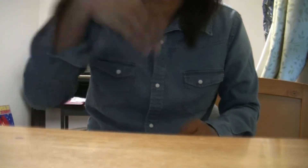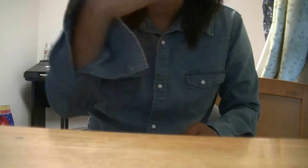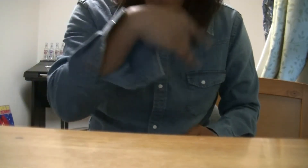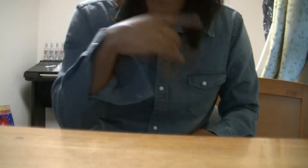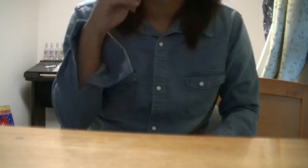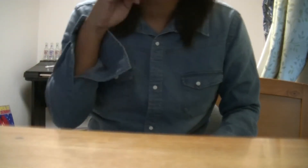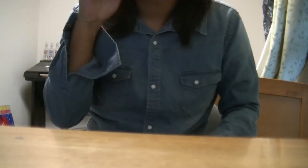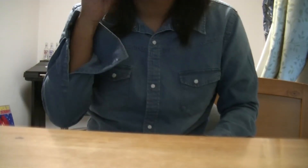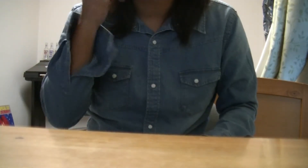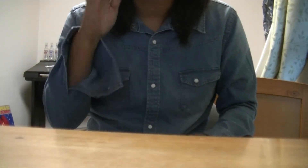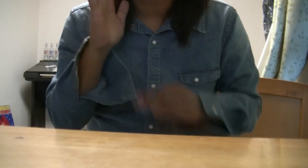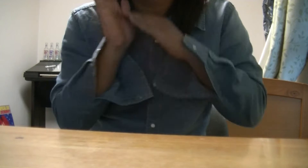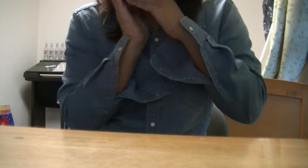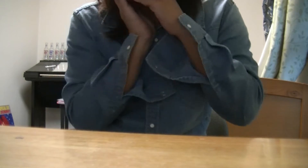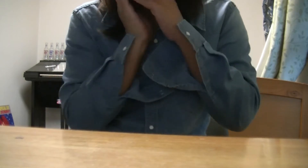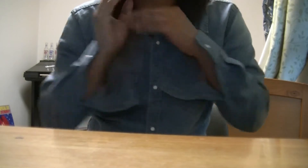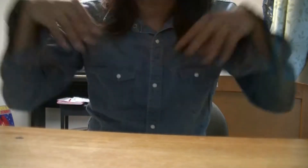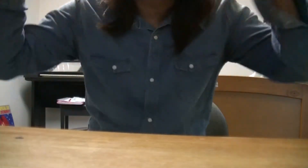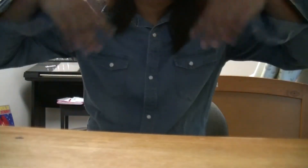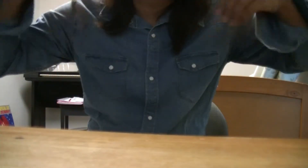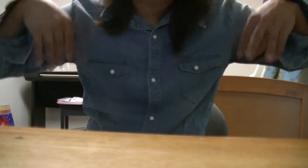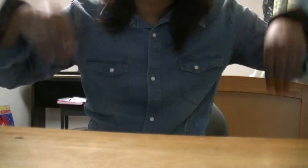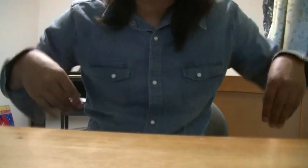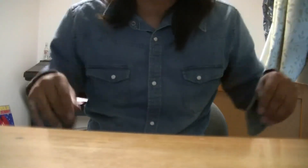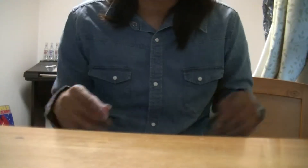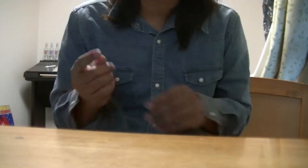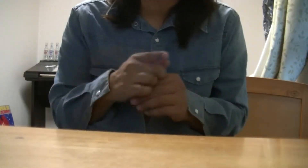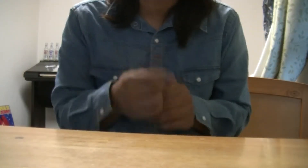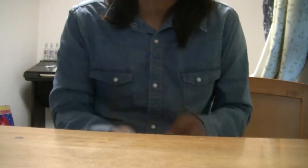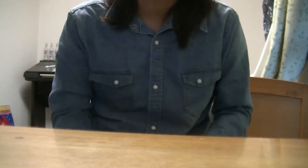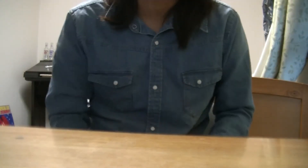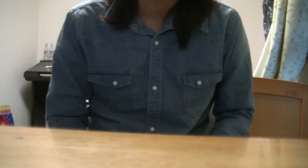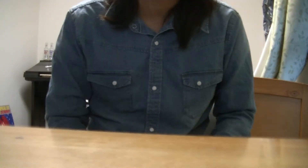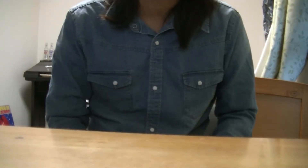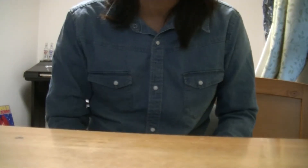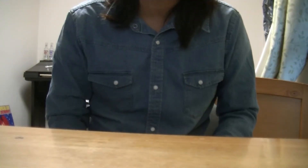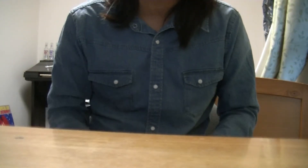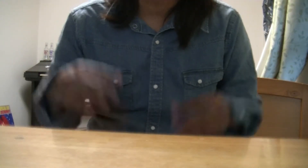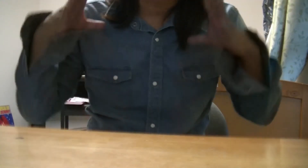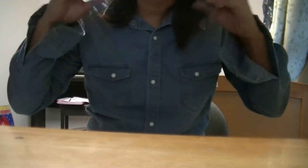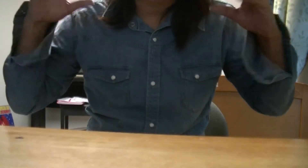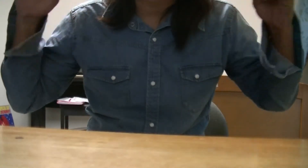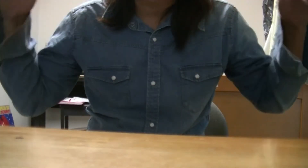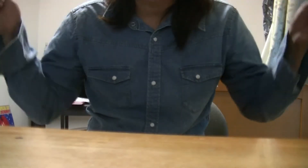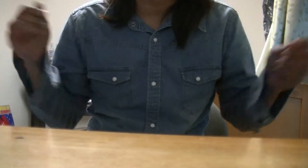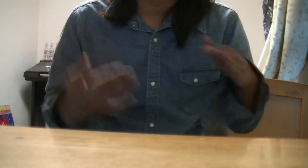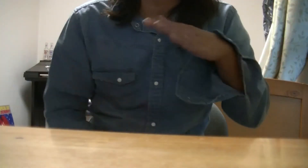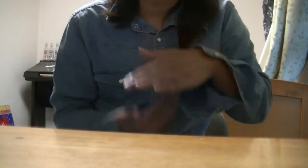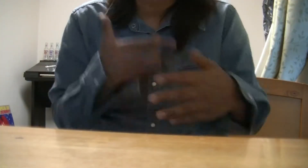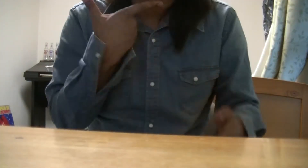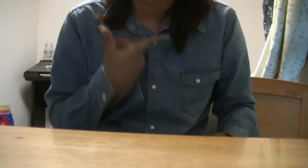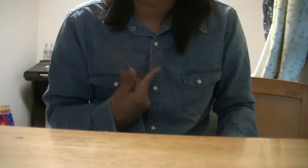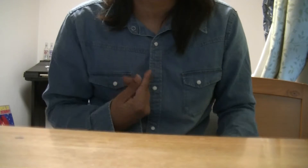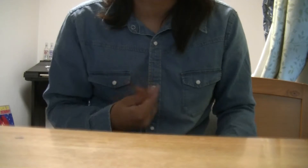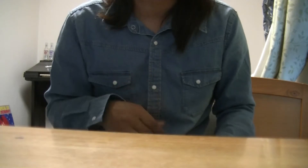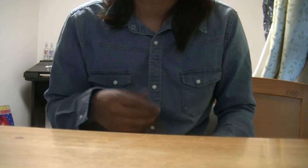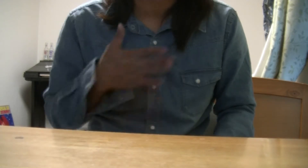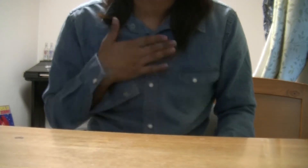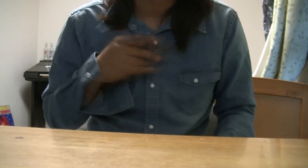しょぼして眠くなるんですよ。雨が降ると事故率が高くて神経がもうすごい疲れるんですよ。曇り最高なんですよね。曇り好きなんですよ。わかります？僕プラ